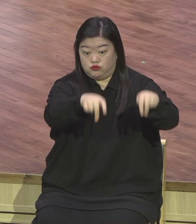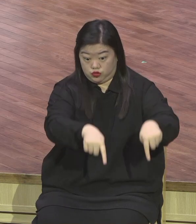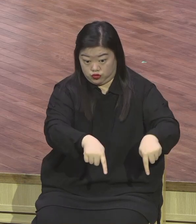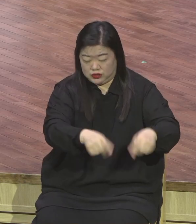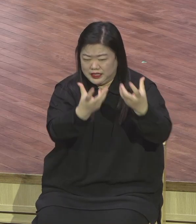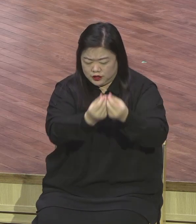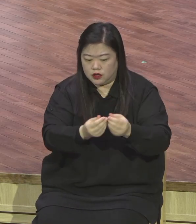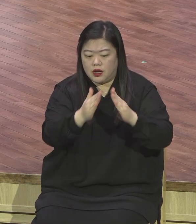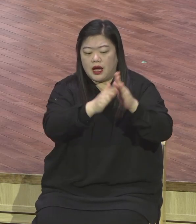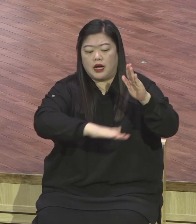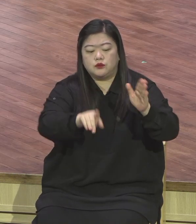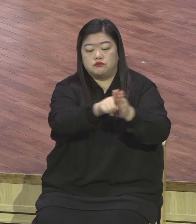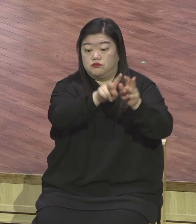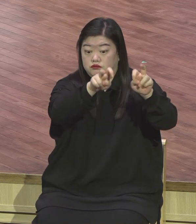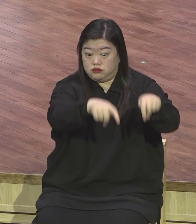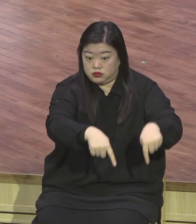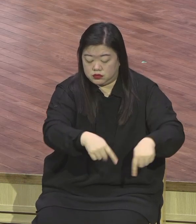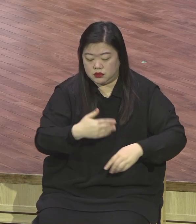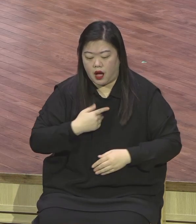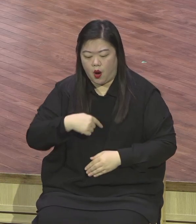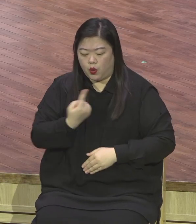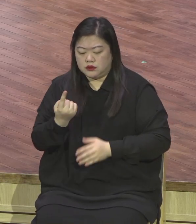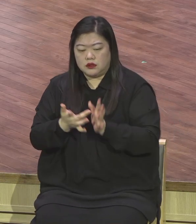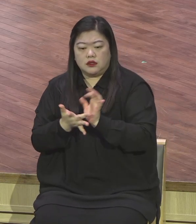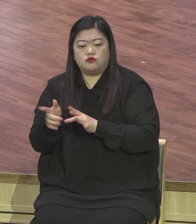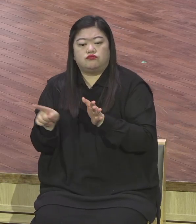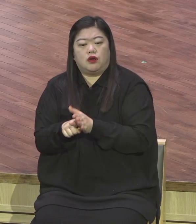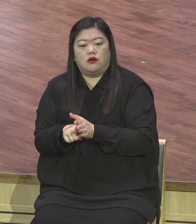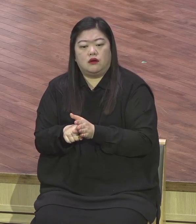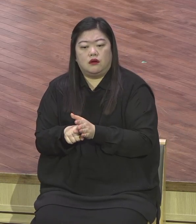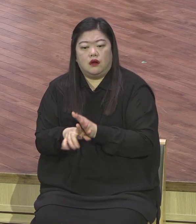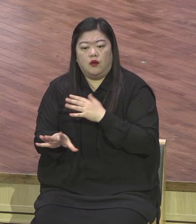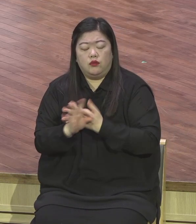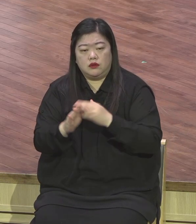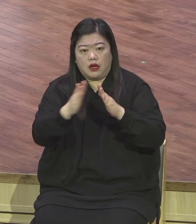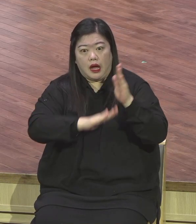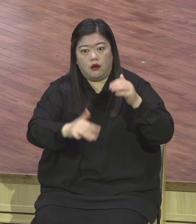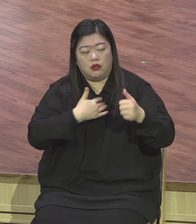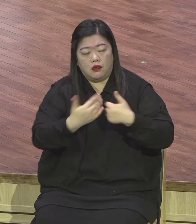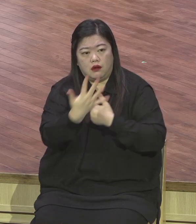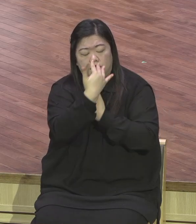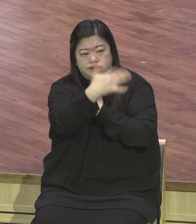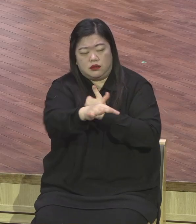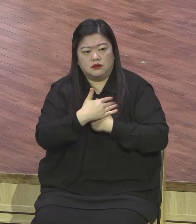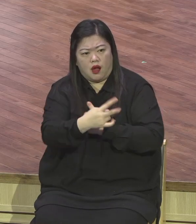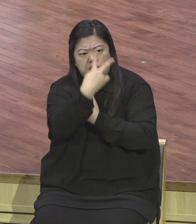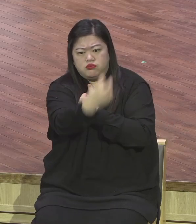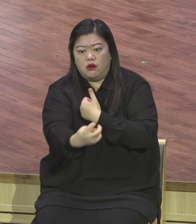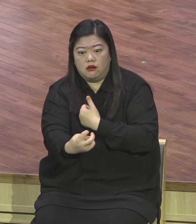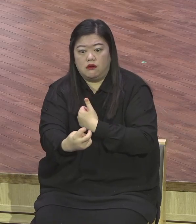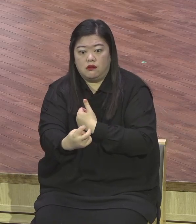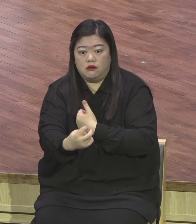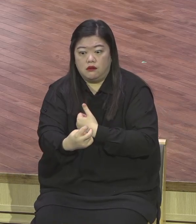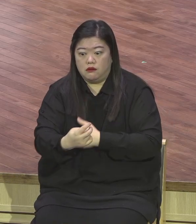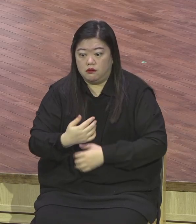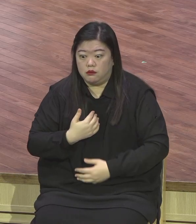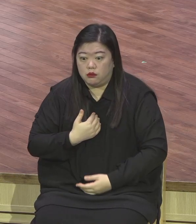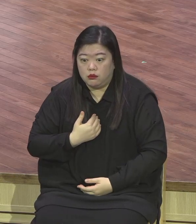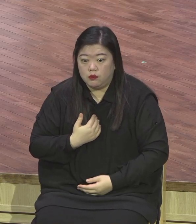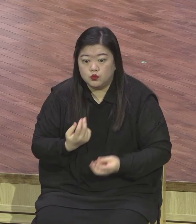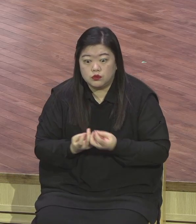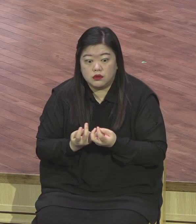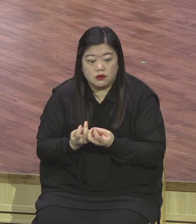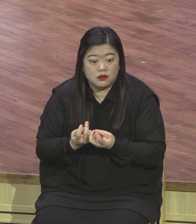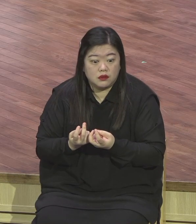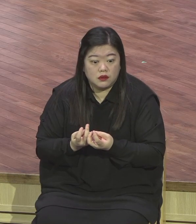마치 부모 자식 간에 원수 원수 같은 것처럼 만들어버려 그래서 예수님께서 이런 상황이